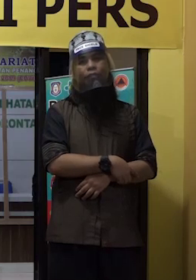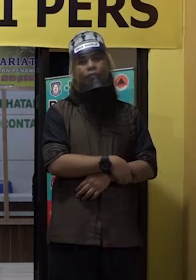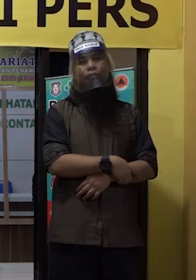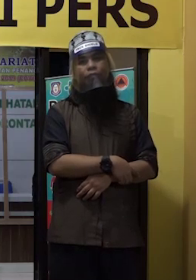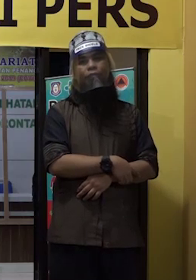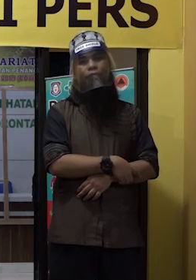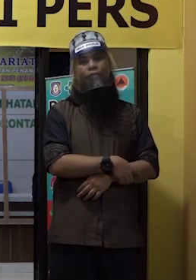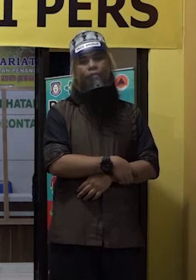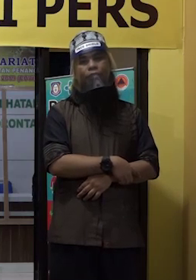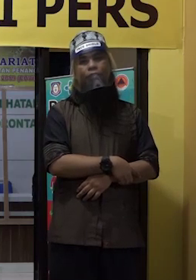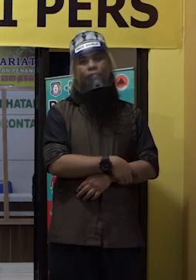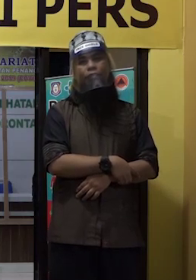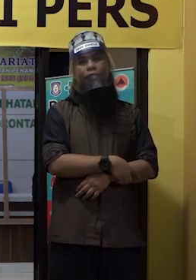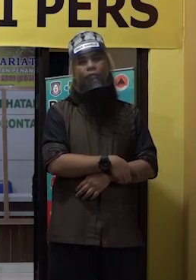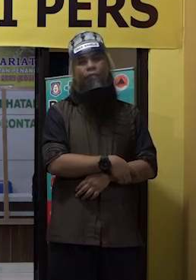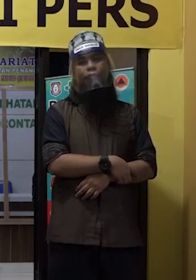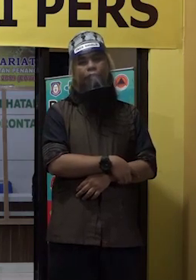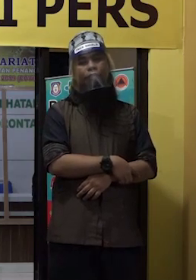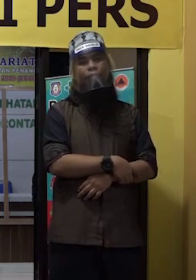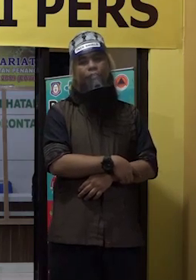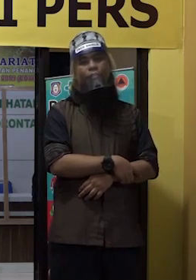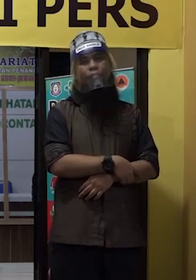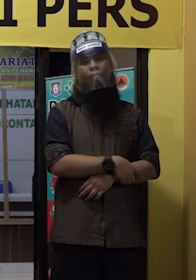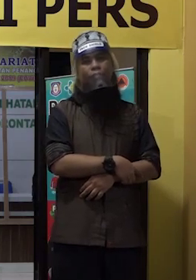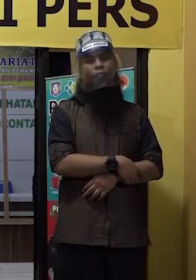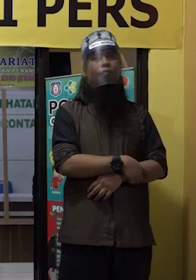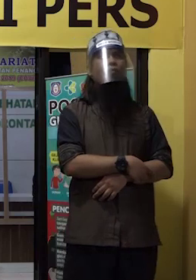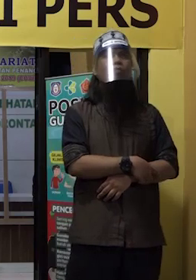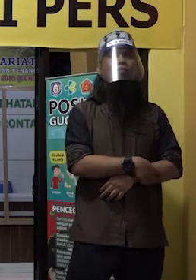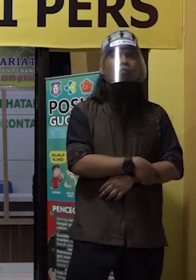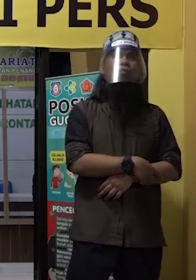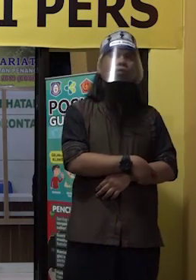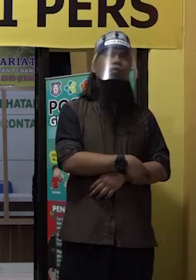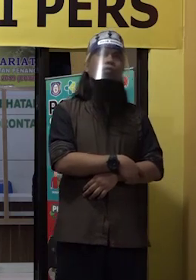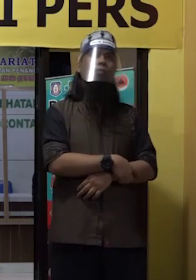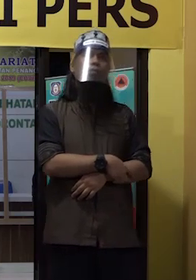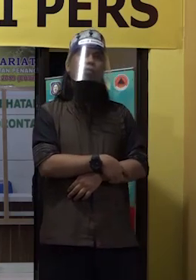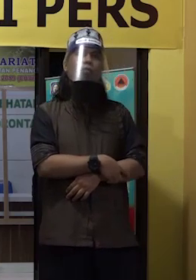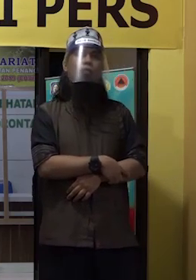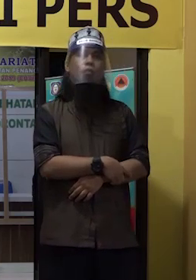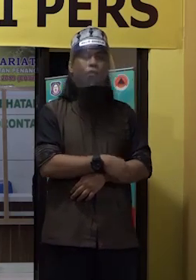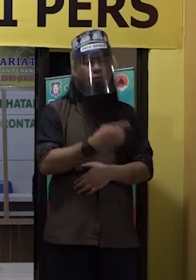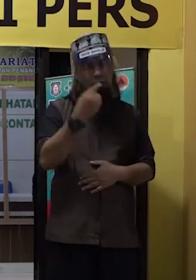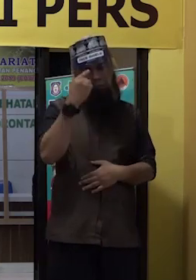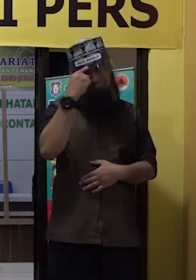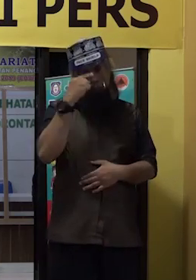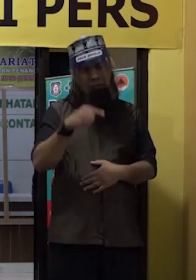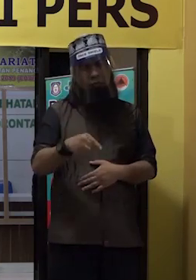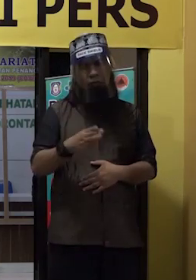semua rapid dan swab itu ada protokolnya. Jika kontak